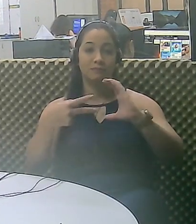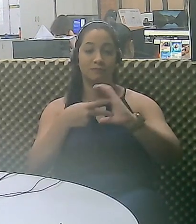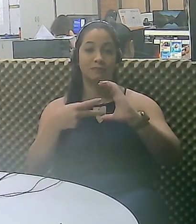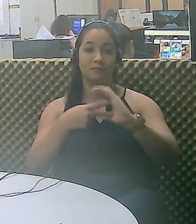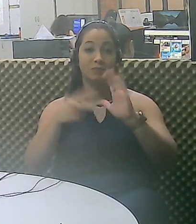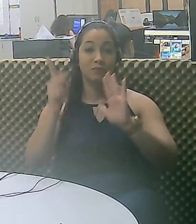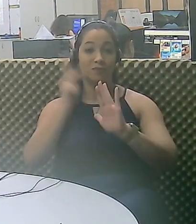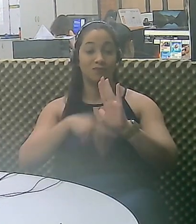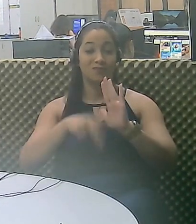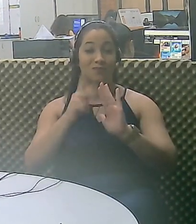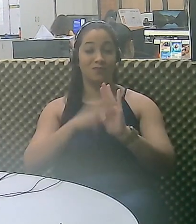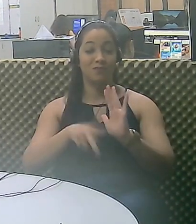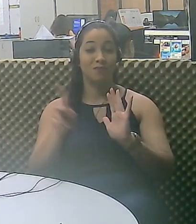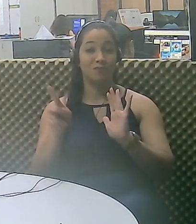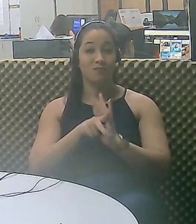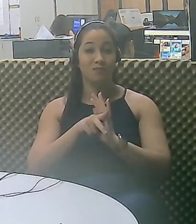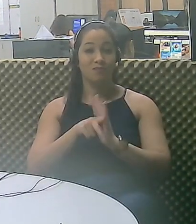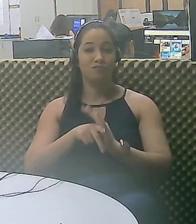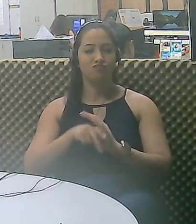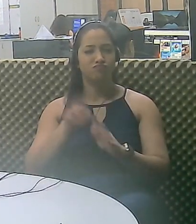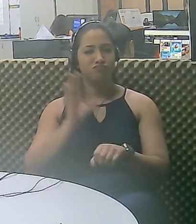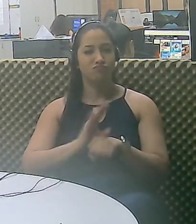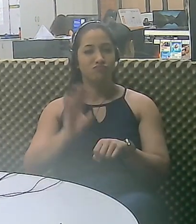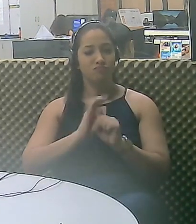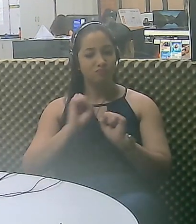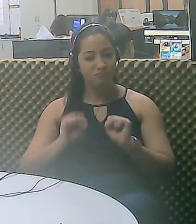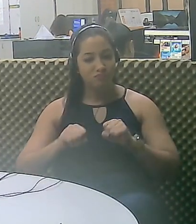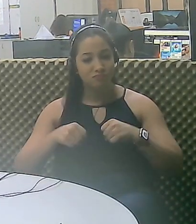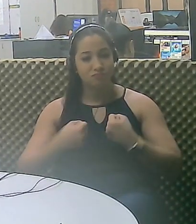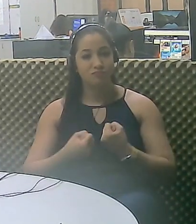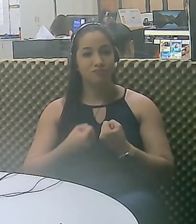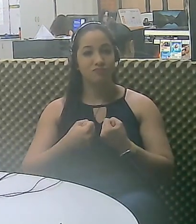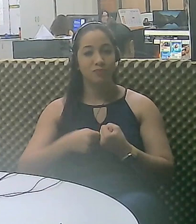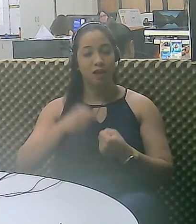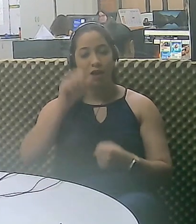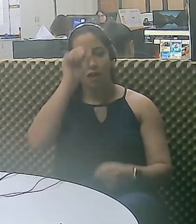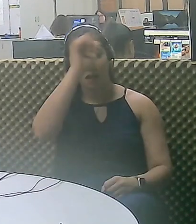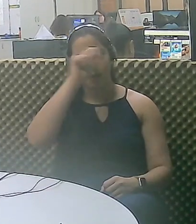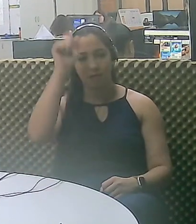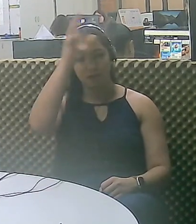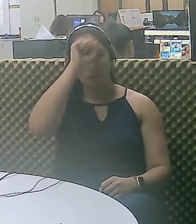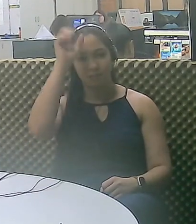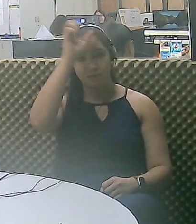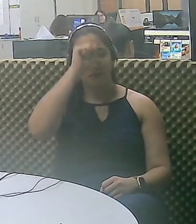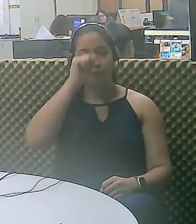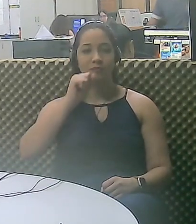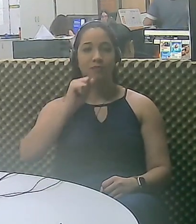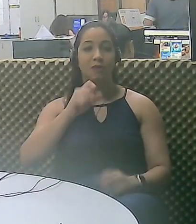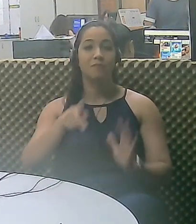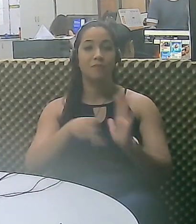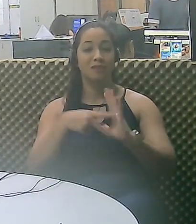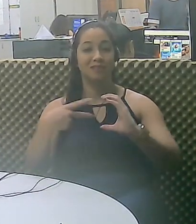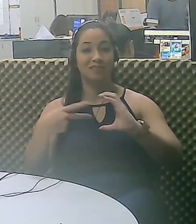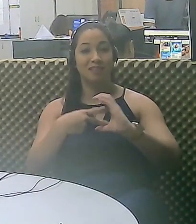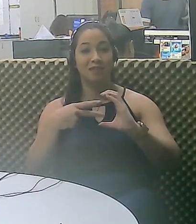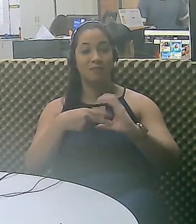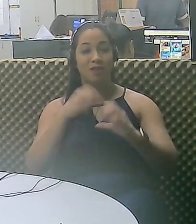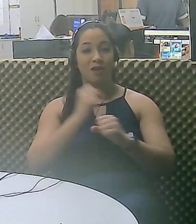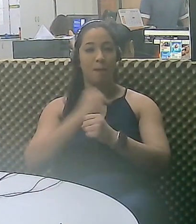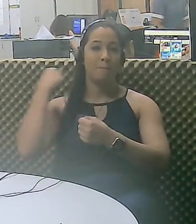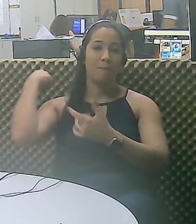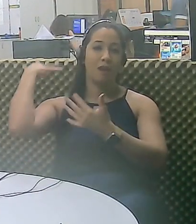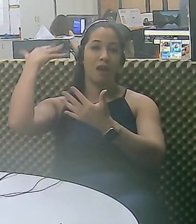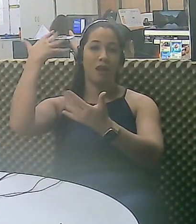O projeto é resultado de uma capacitação sobre letramento crítico realizada pelo CEMEP ao longo do ano